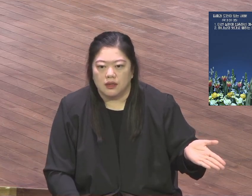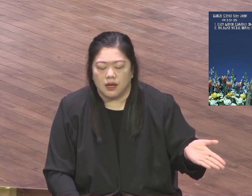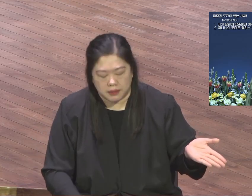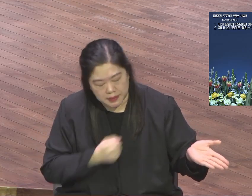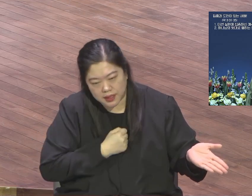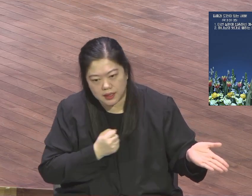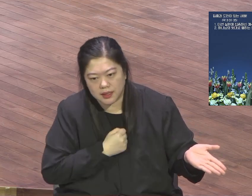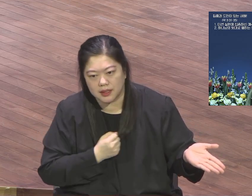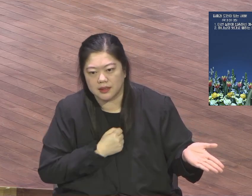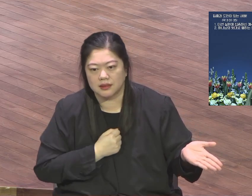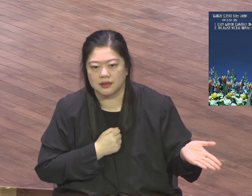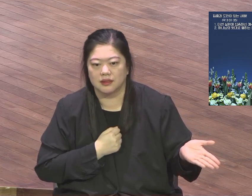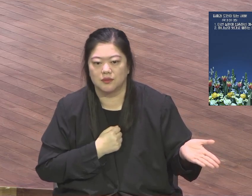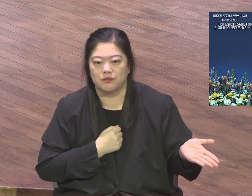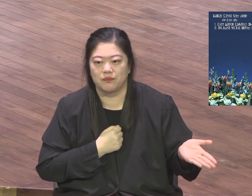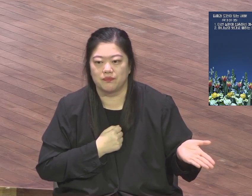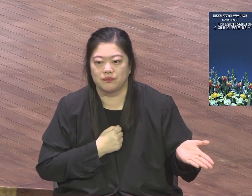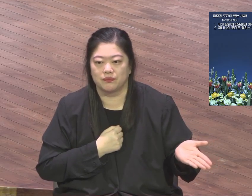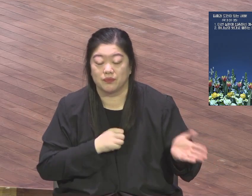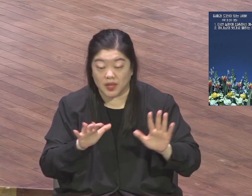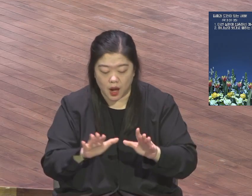말씀. 오늘의 말씀.